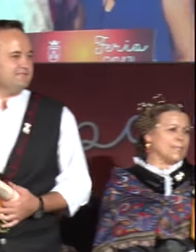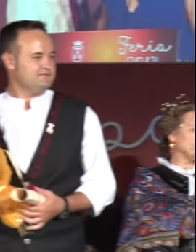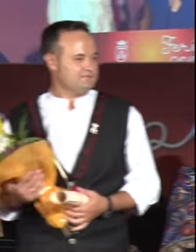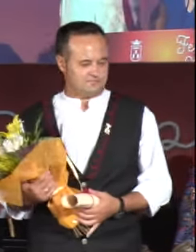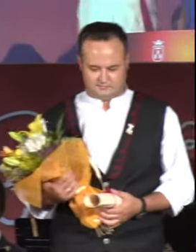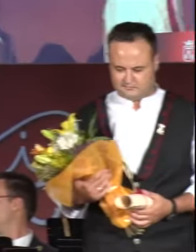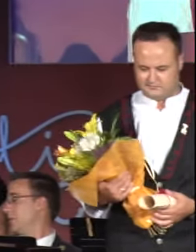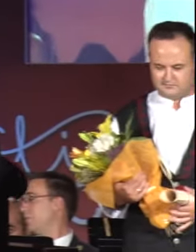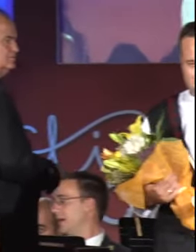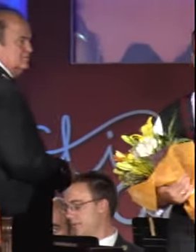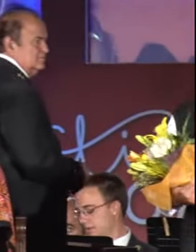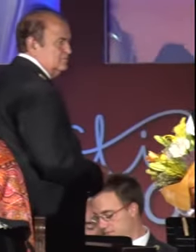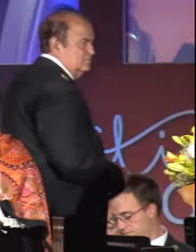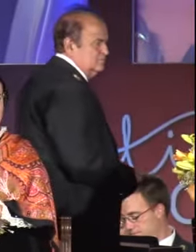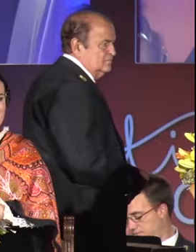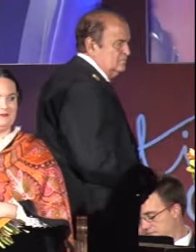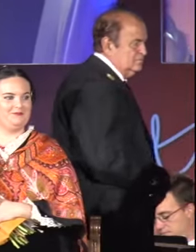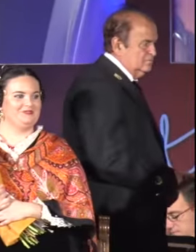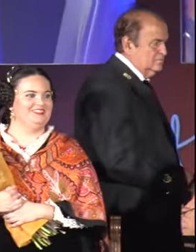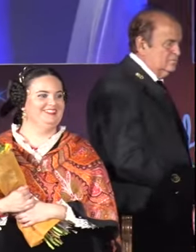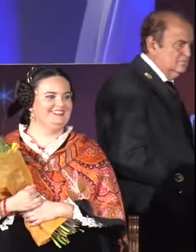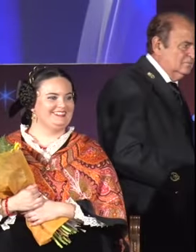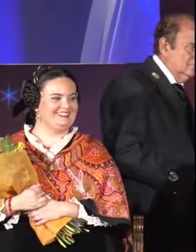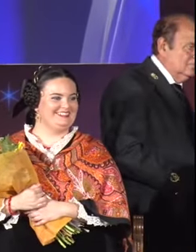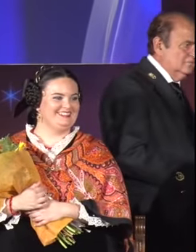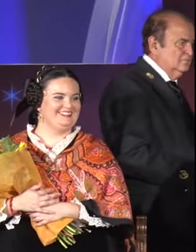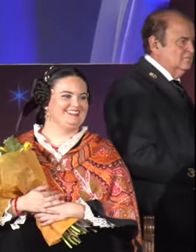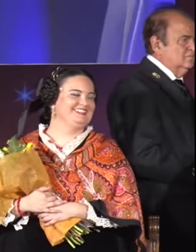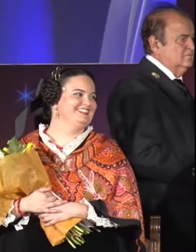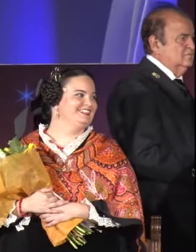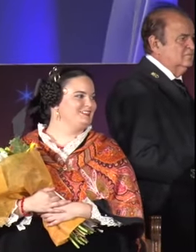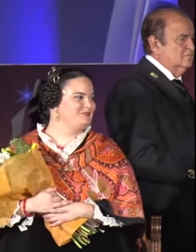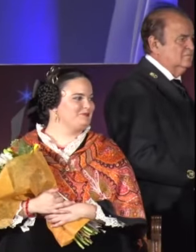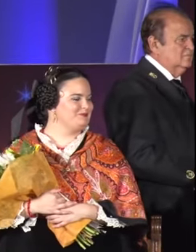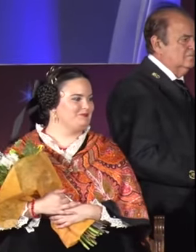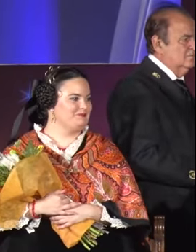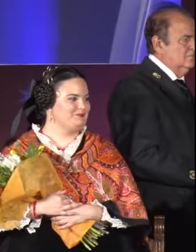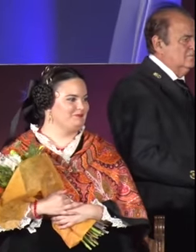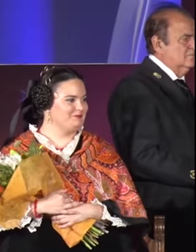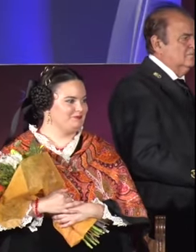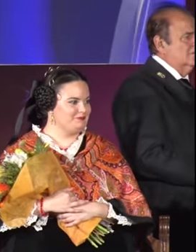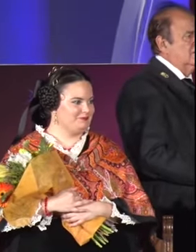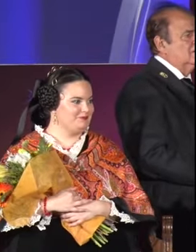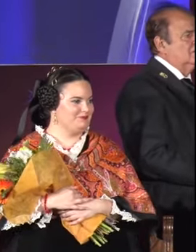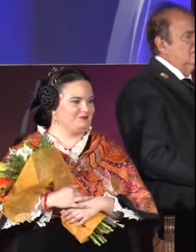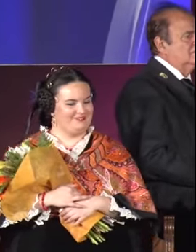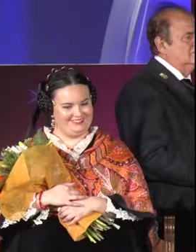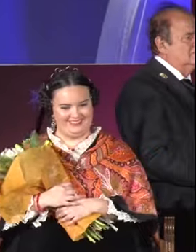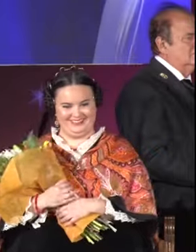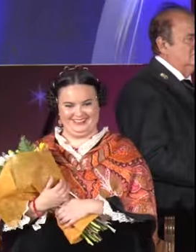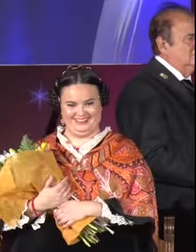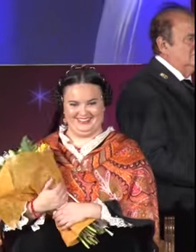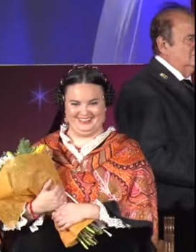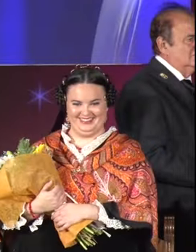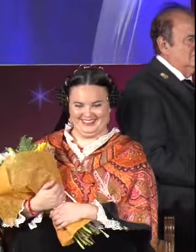de Deportes ha decidido que los manchegos de la Feria de 2014 sean la pareja formada por Marillano Soriano Saez y por